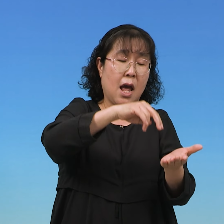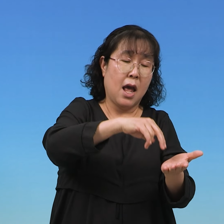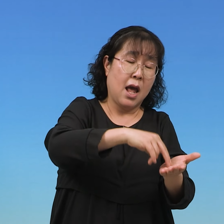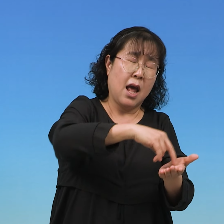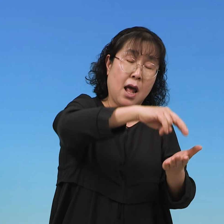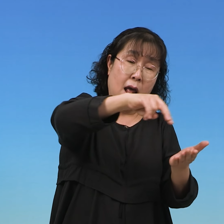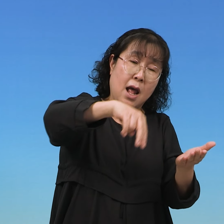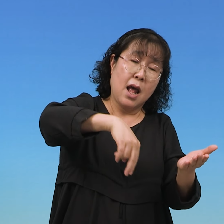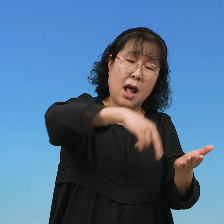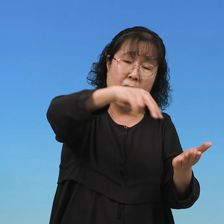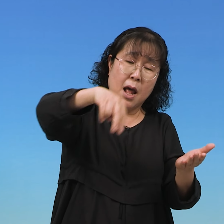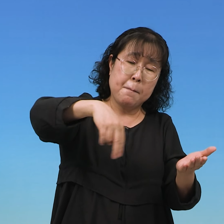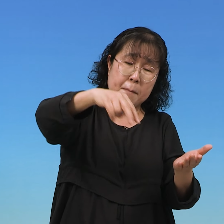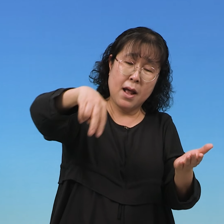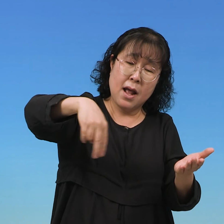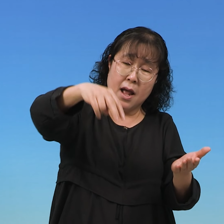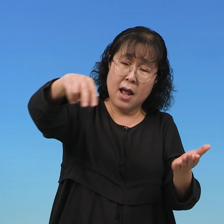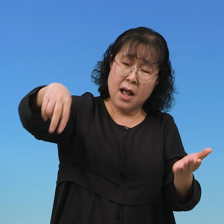때